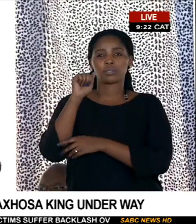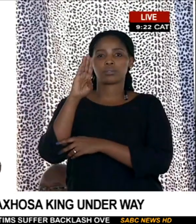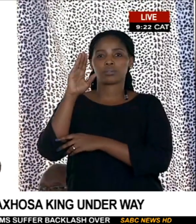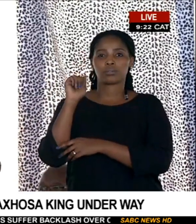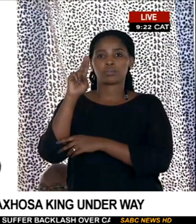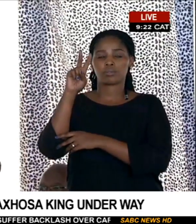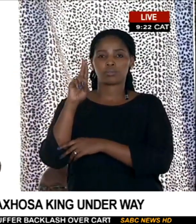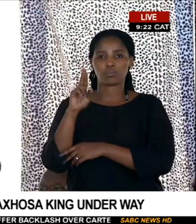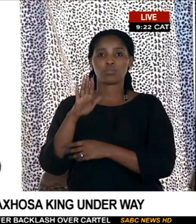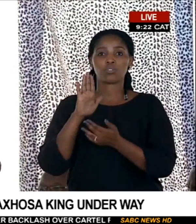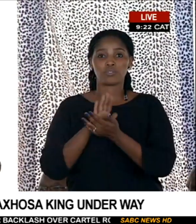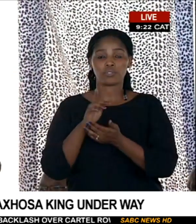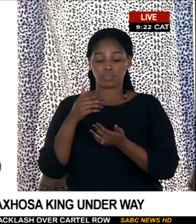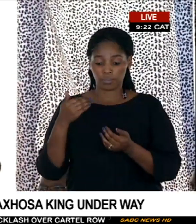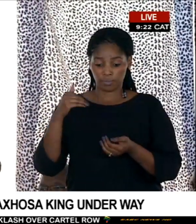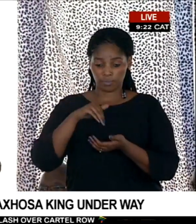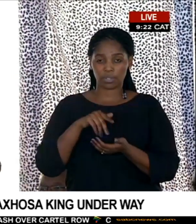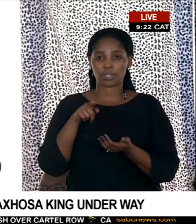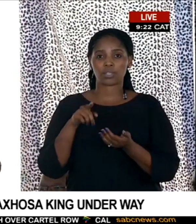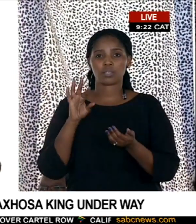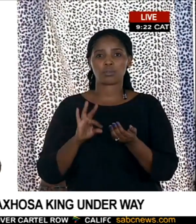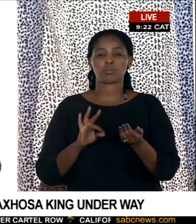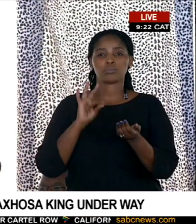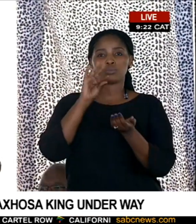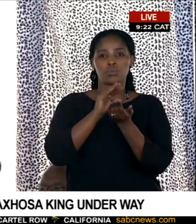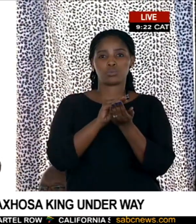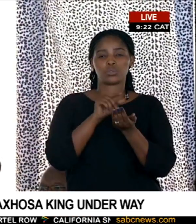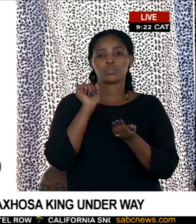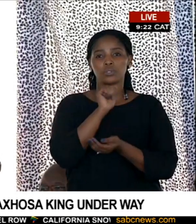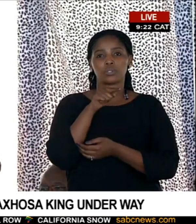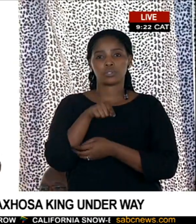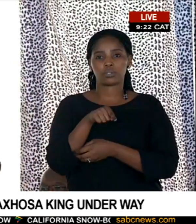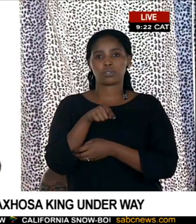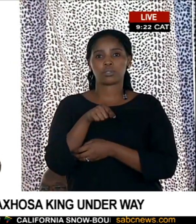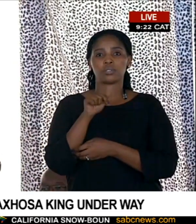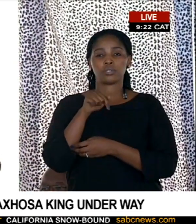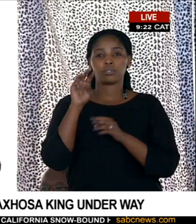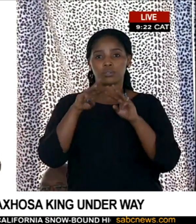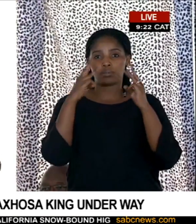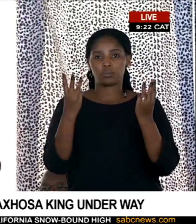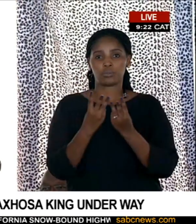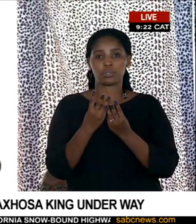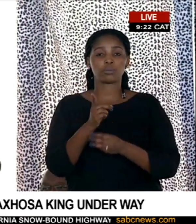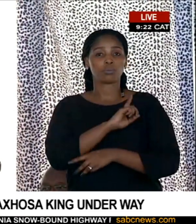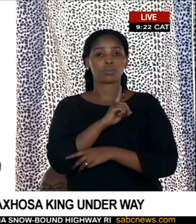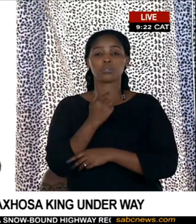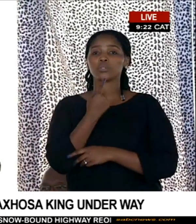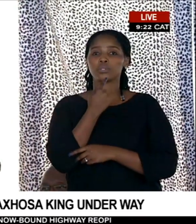ufikelele kwi-contribution yale kingdom. Yiloo nto ke sisithi